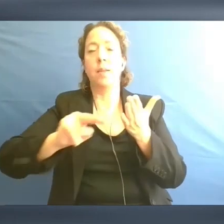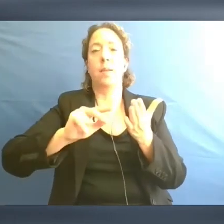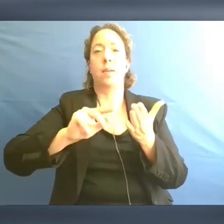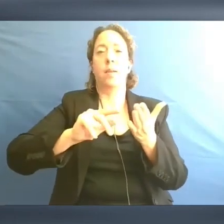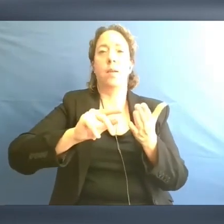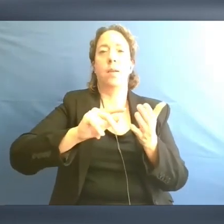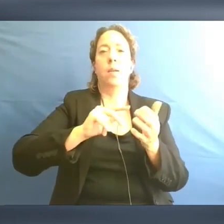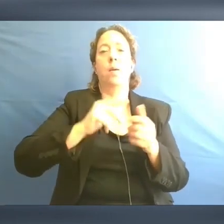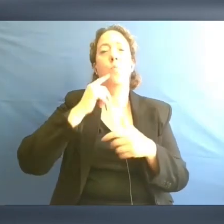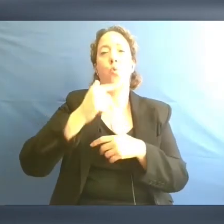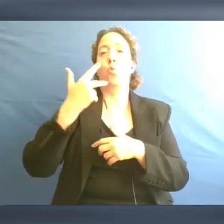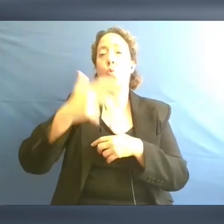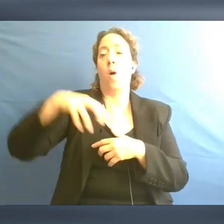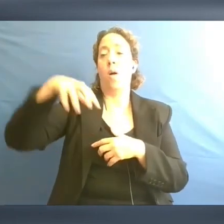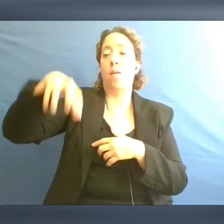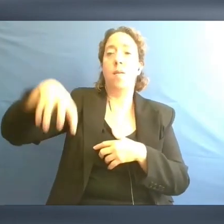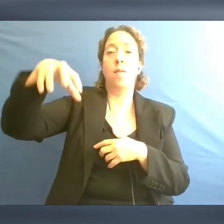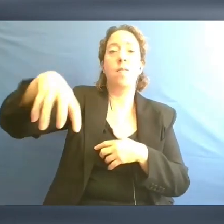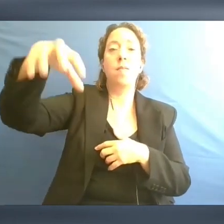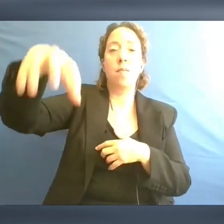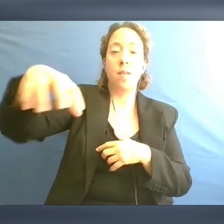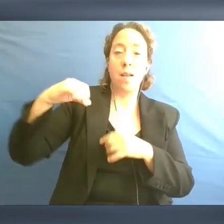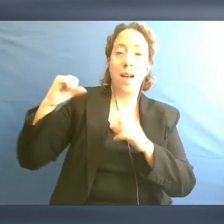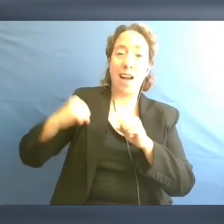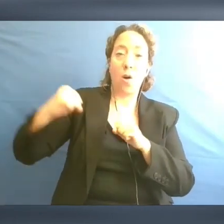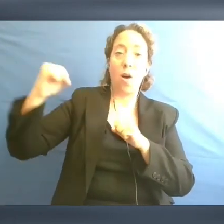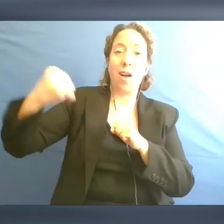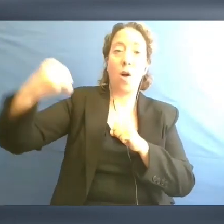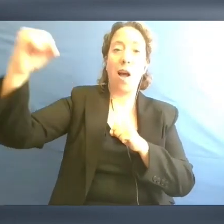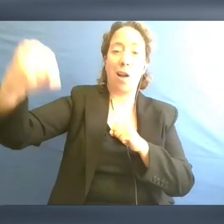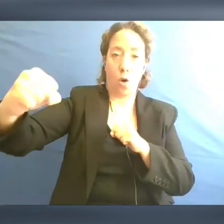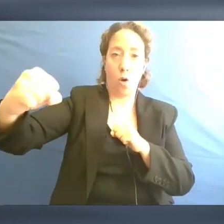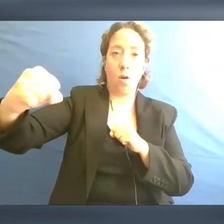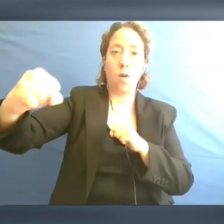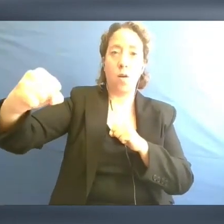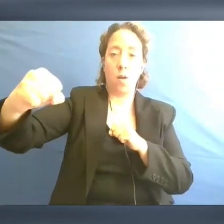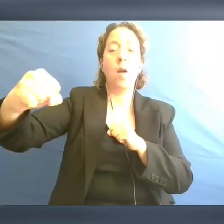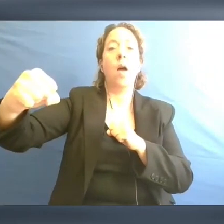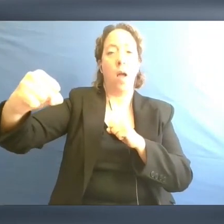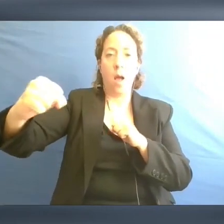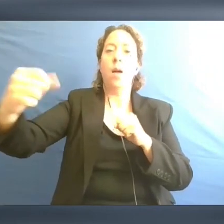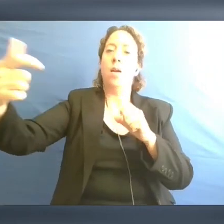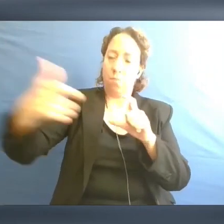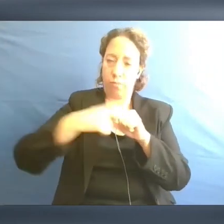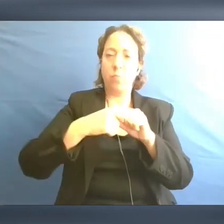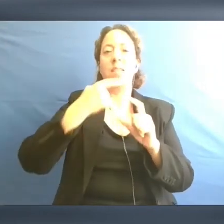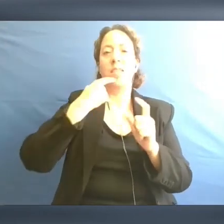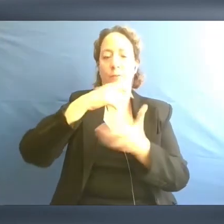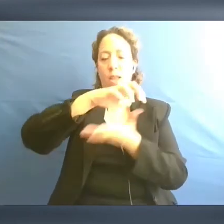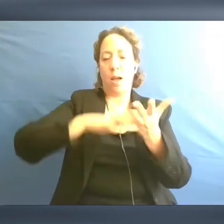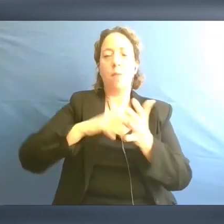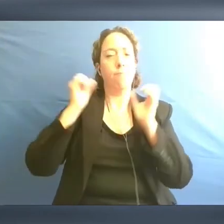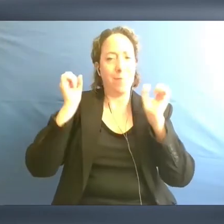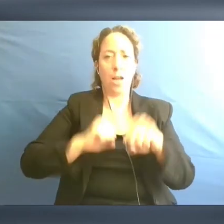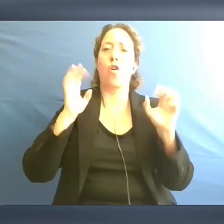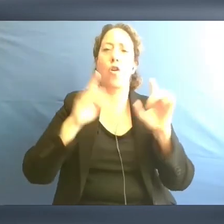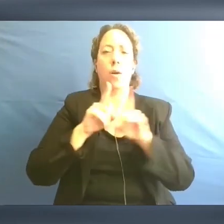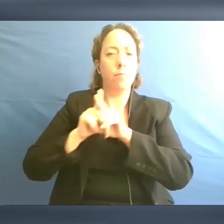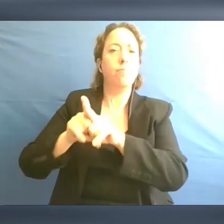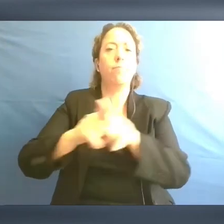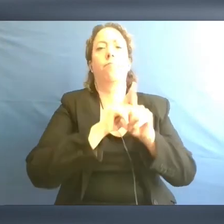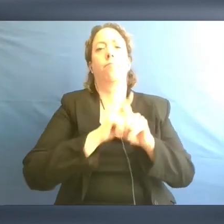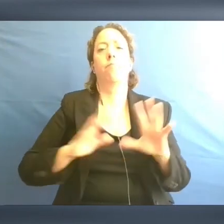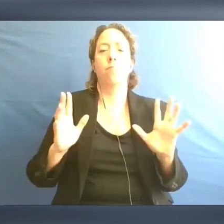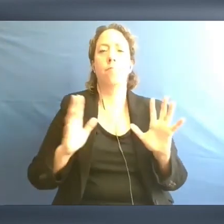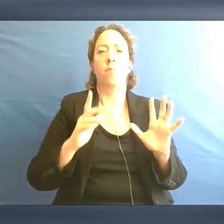3 organisations qui soient d'accord pour accepter le contenu. Donc 3 organisations différentes, ça assure un consensus dans la communauté. Ça veut dire par